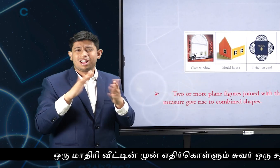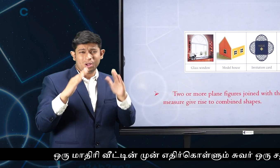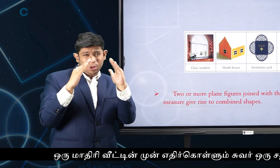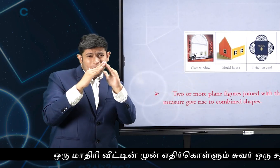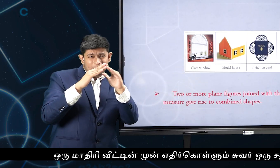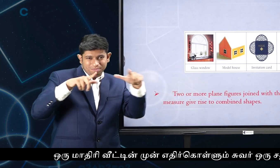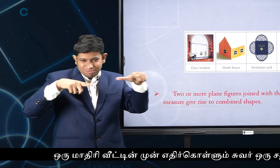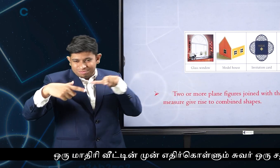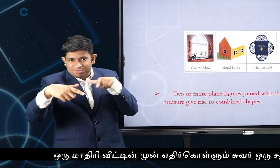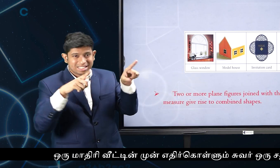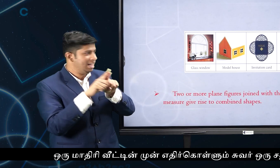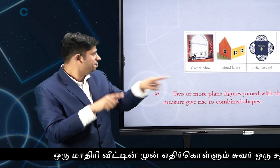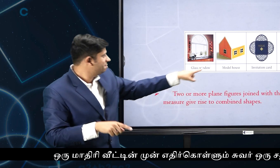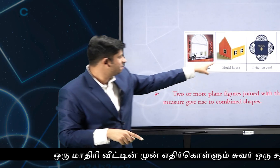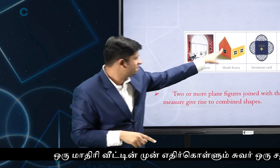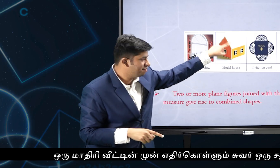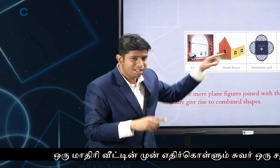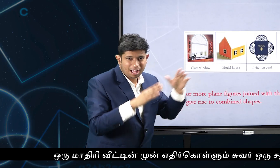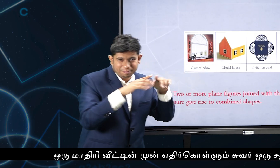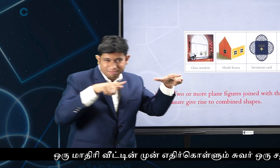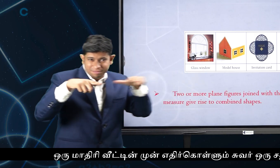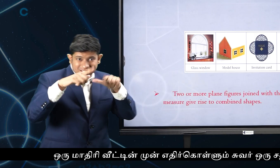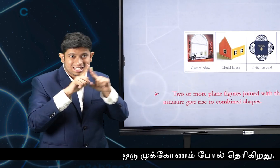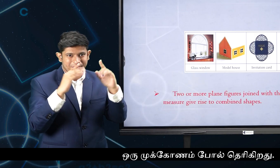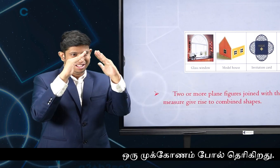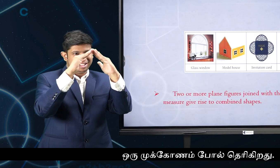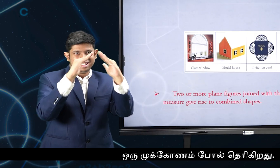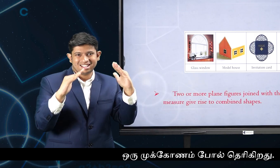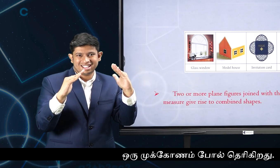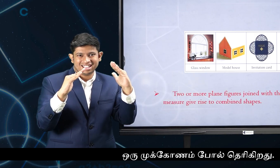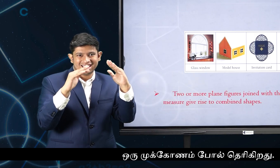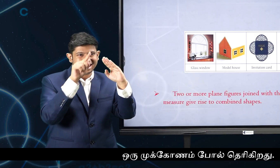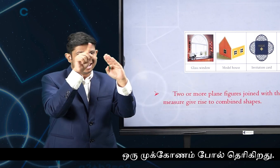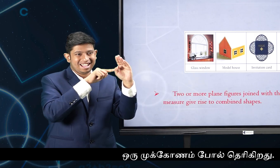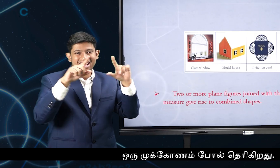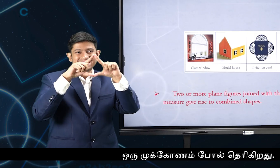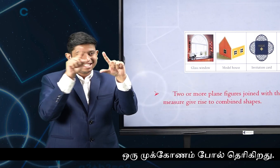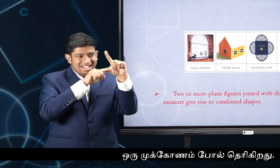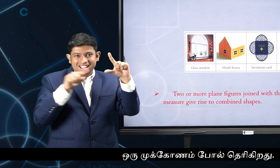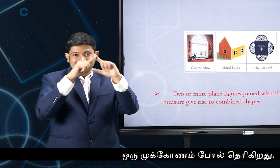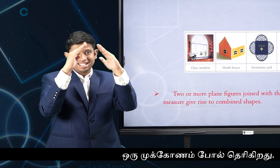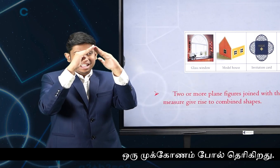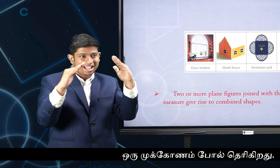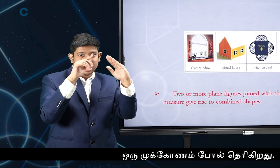ஒரு சதுரத்தின் மேல் ஒரு முக்கோணம் போல் தெரிகிறது.